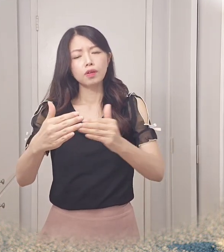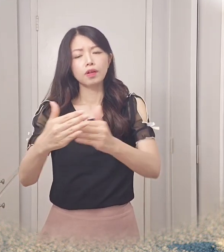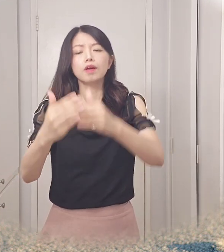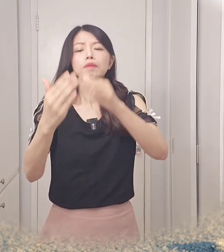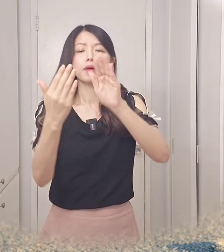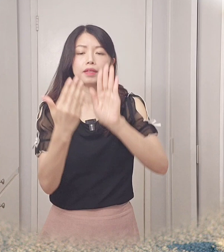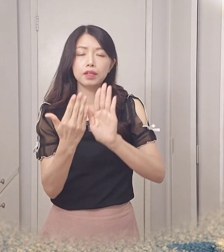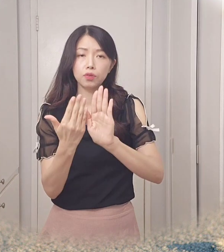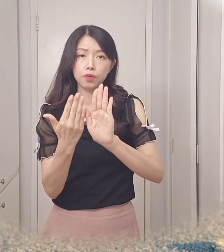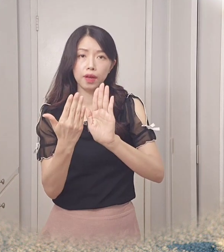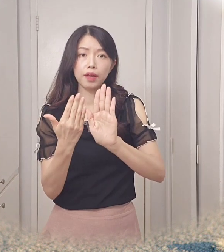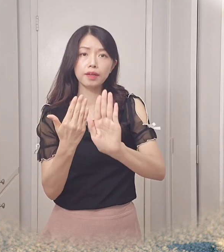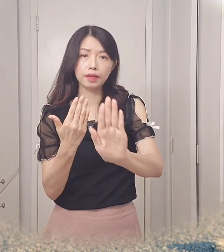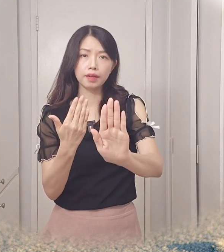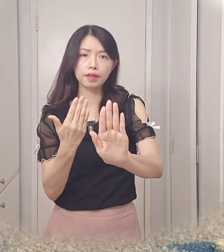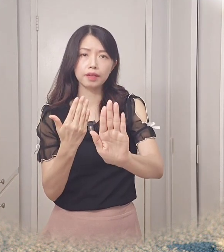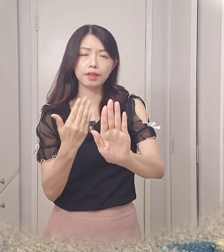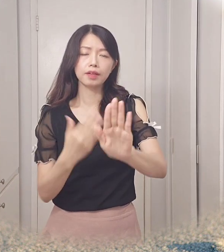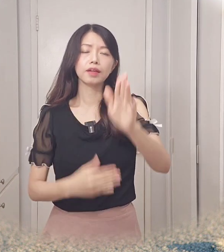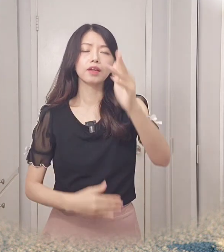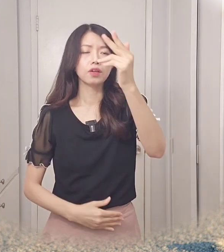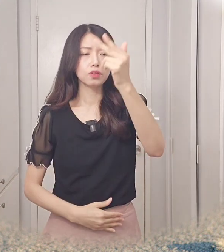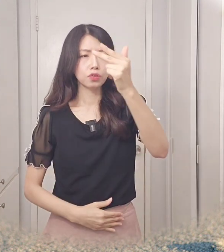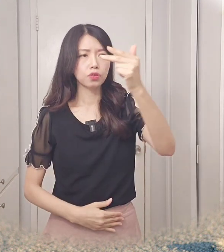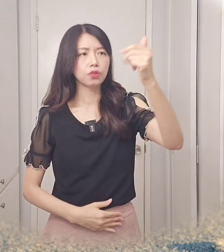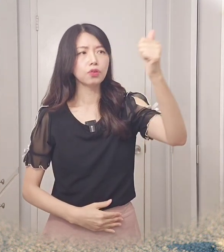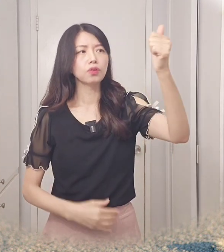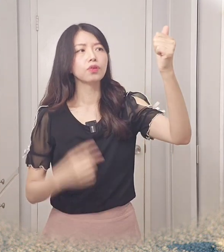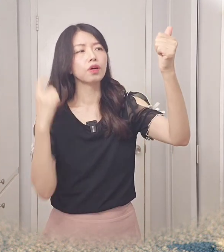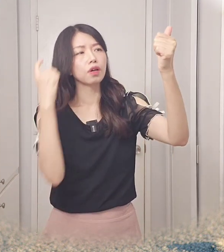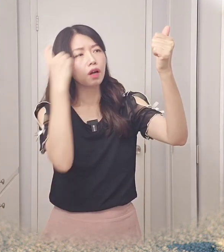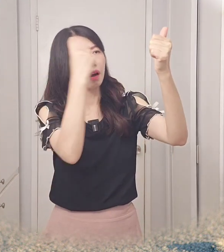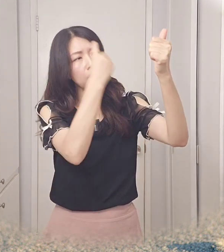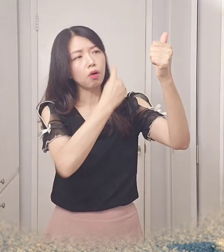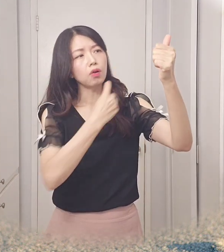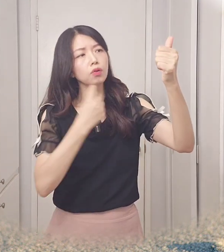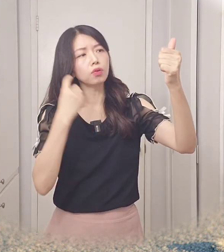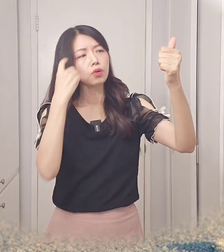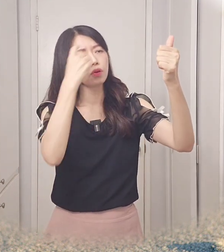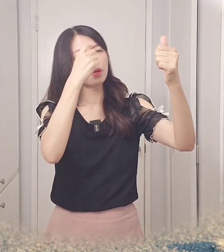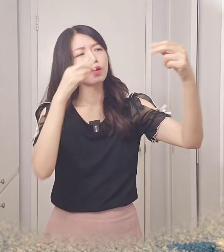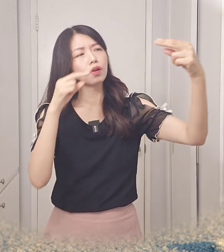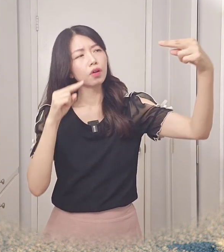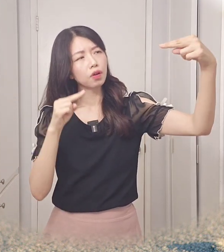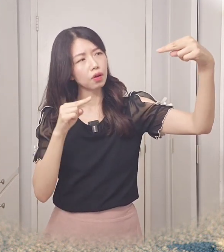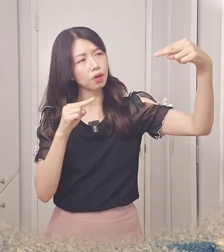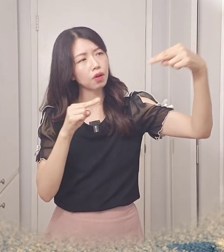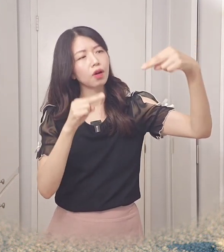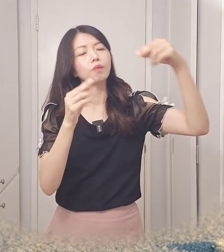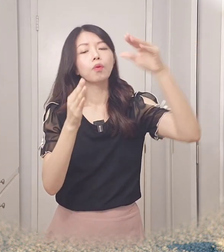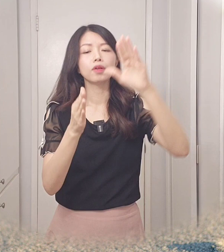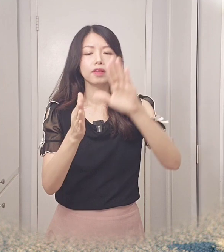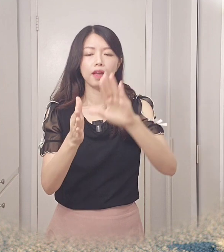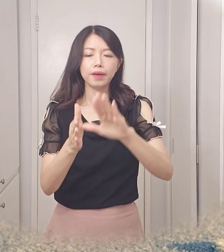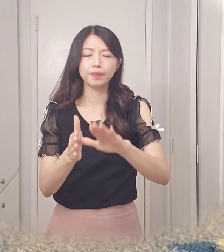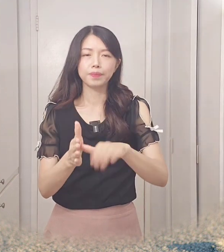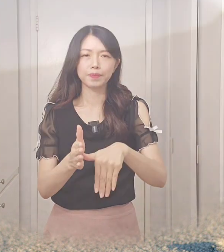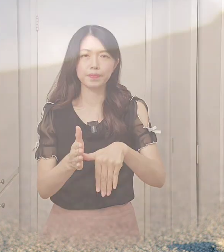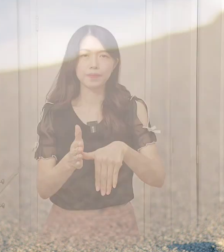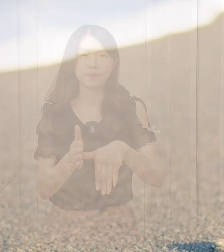모두 마친 후에 주, 얼굴 볼